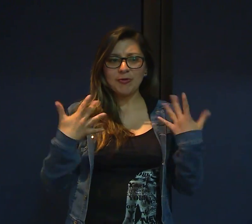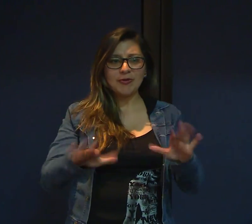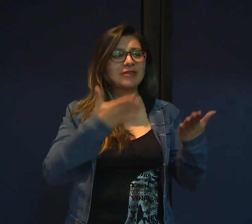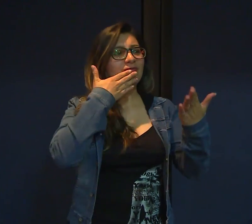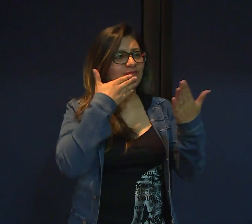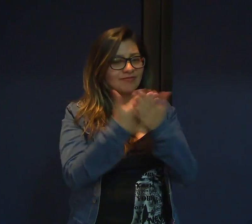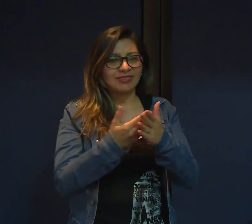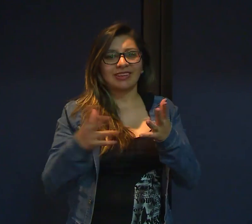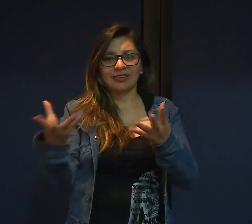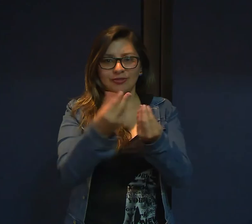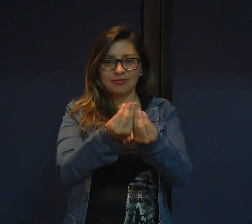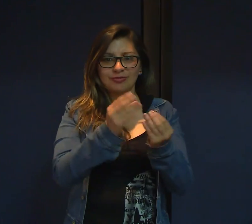Buenas noches a todos.